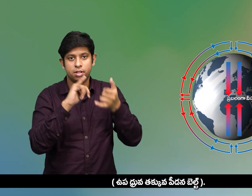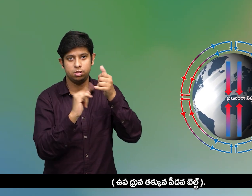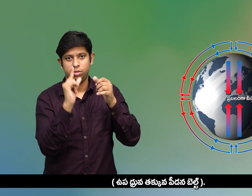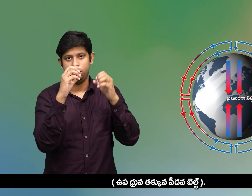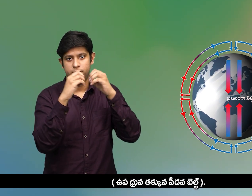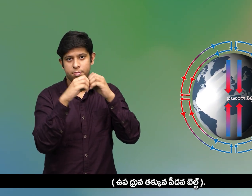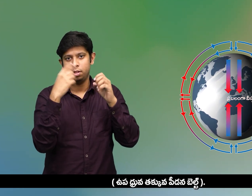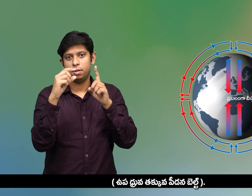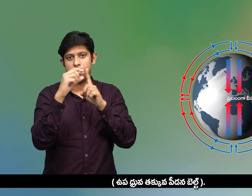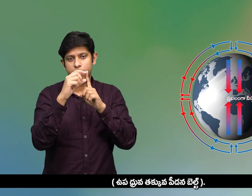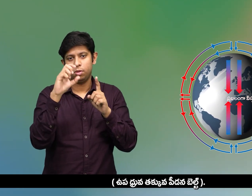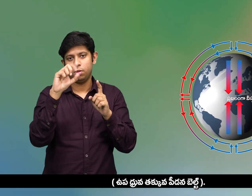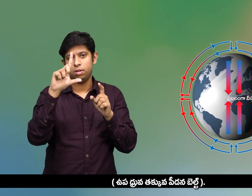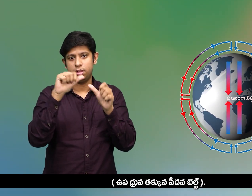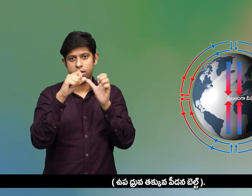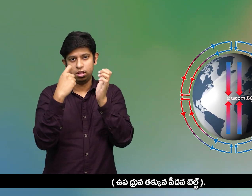ఉపధ్రువ తక్కువ పీడన బెల్ట్.